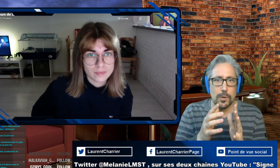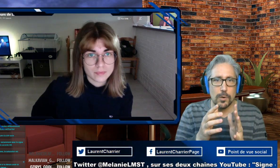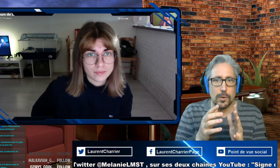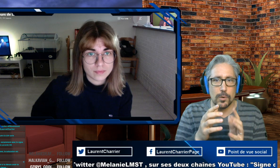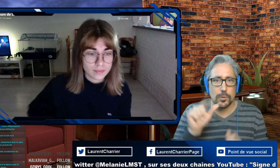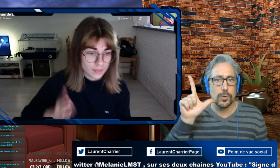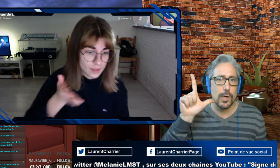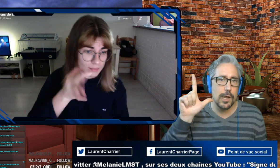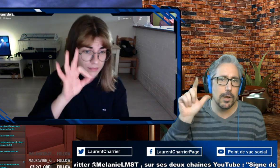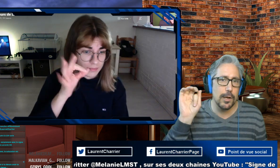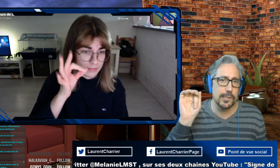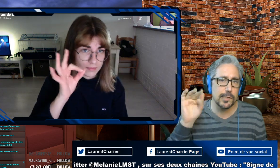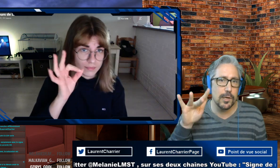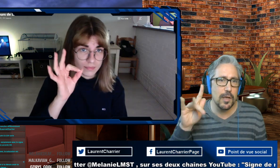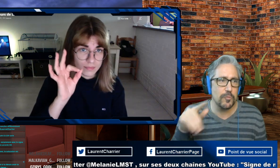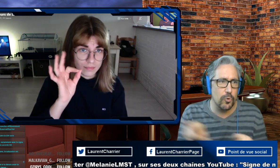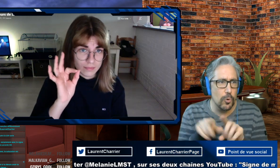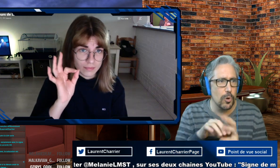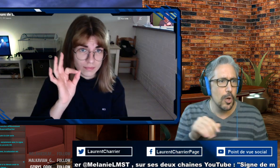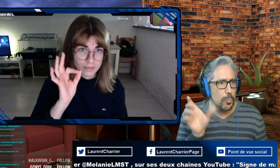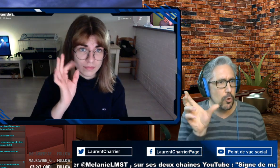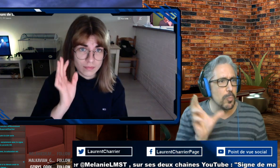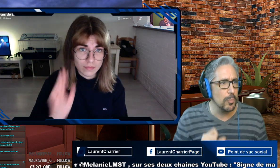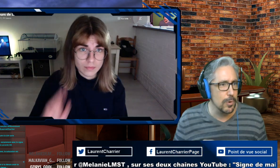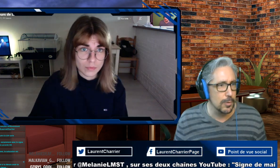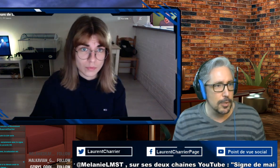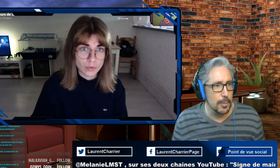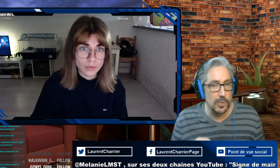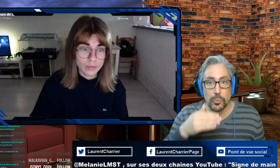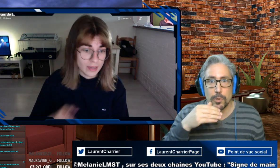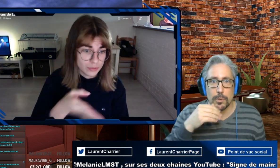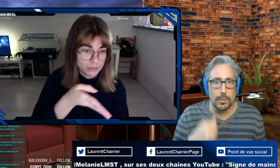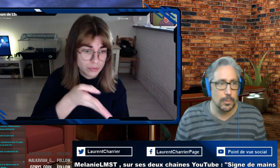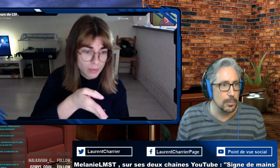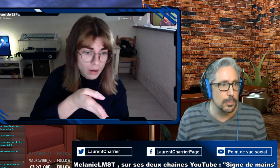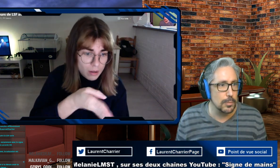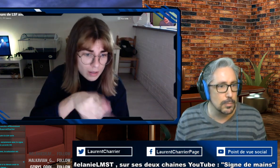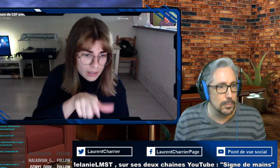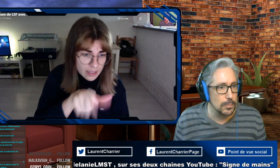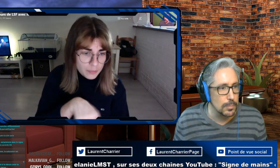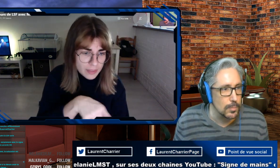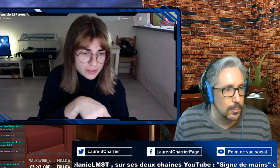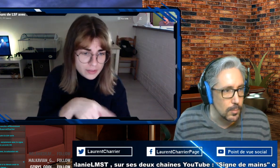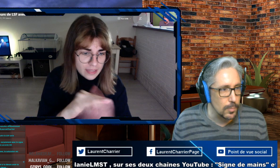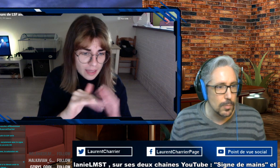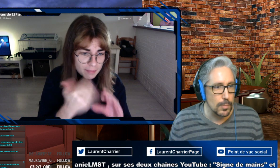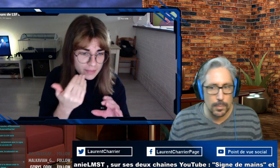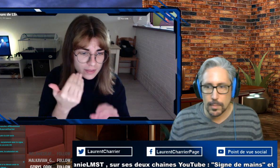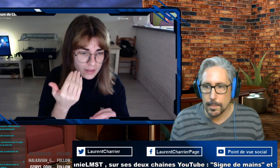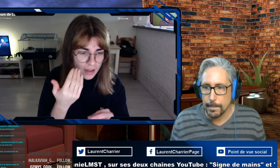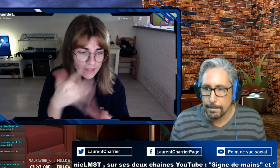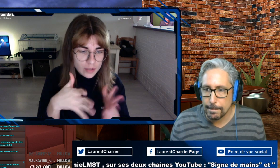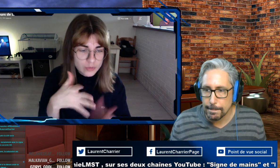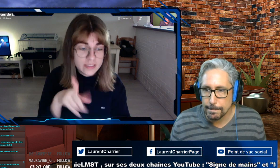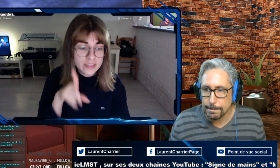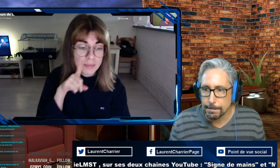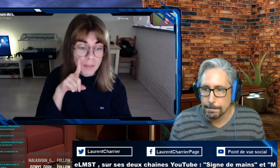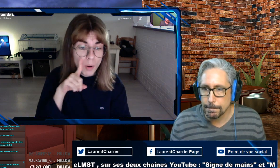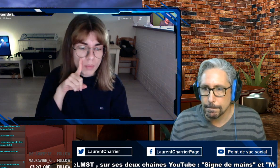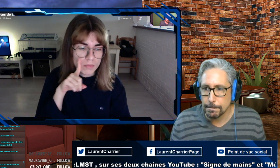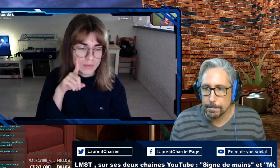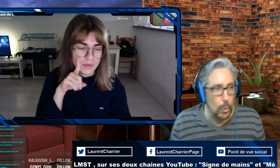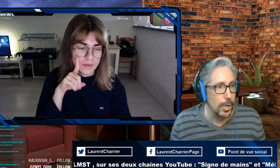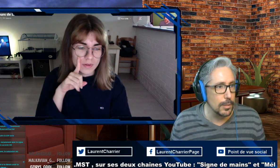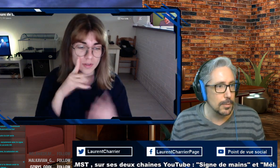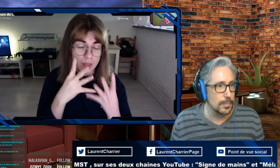signes de L, S, F pour le même mot? Par exemple, je sais pas. Et une personne gamme. Avec le signe